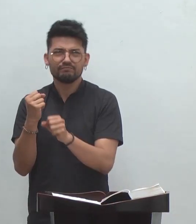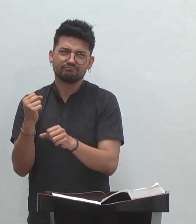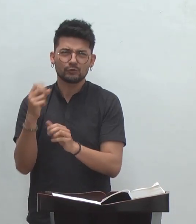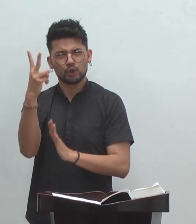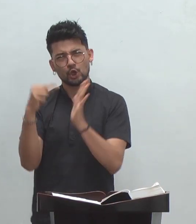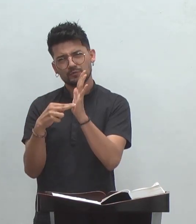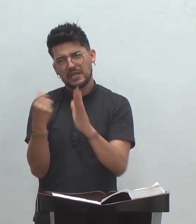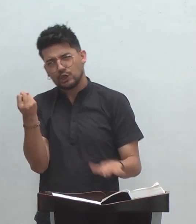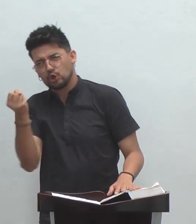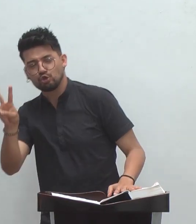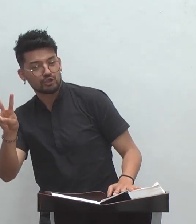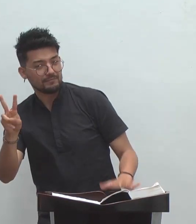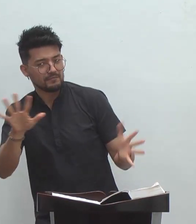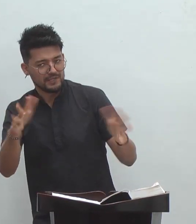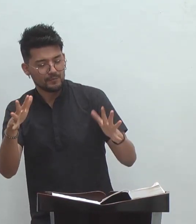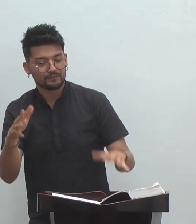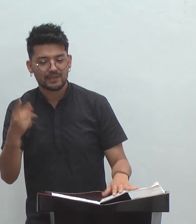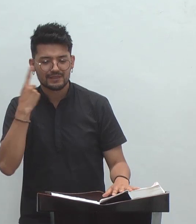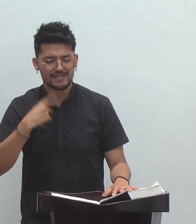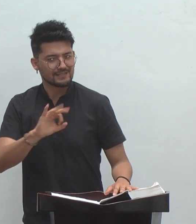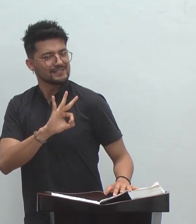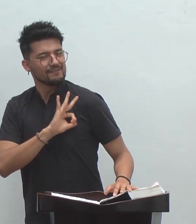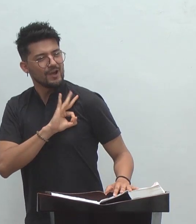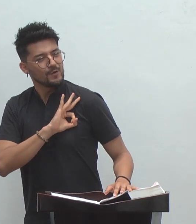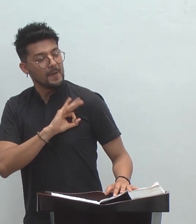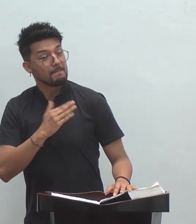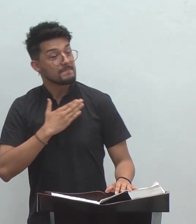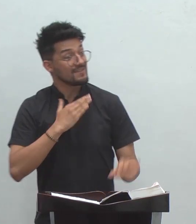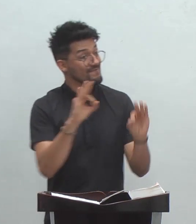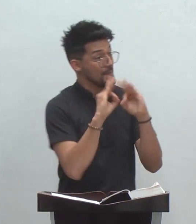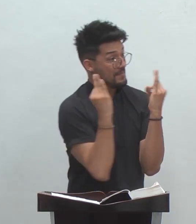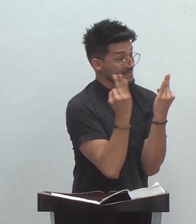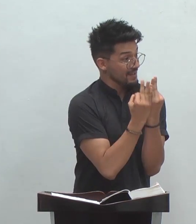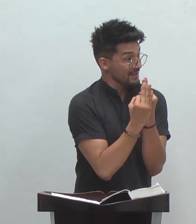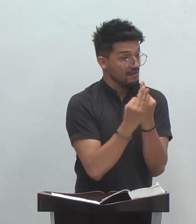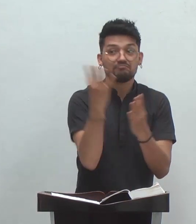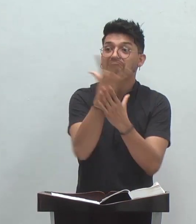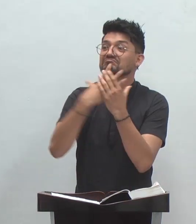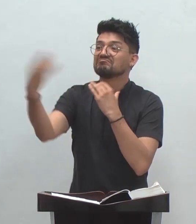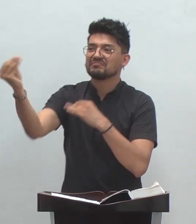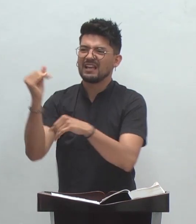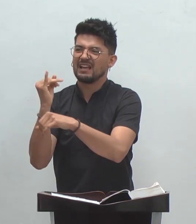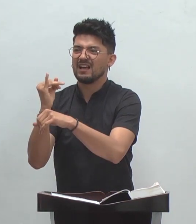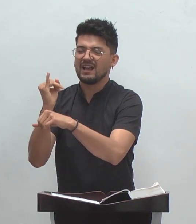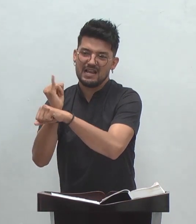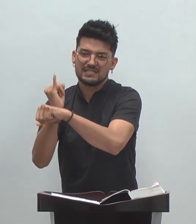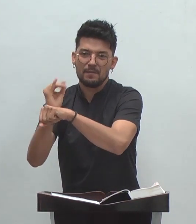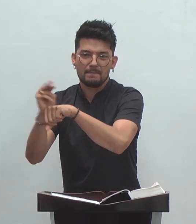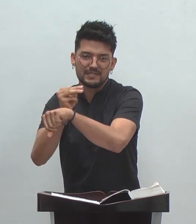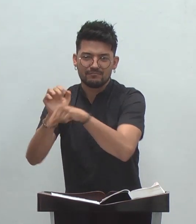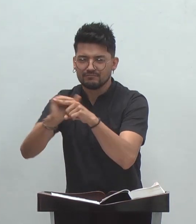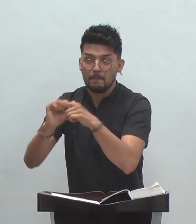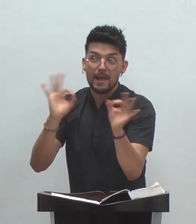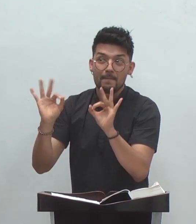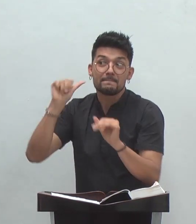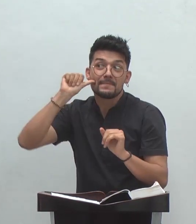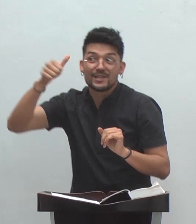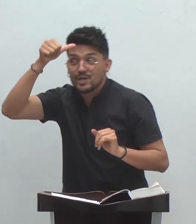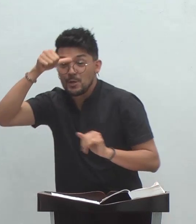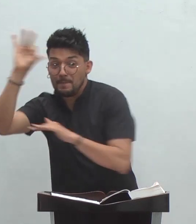Más o menos en el 2012, era un día sábado, mi familia se fue a la iglesia a preparar cosas para